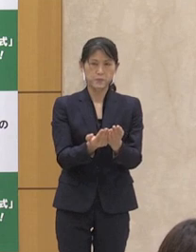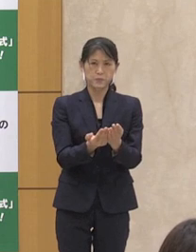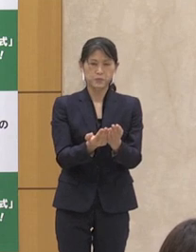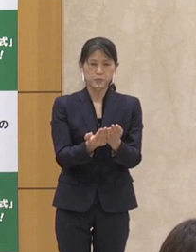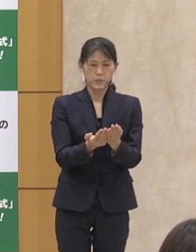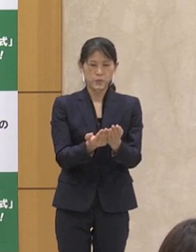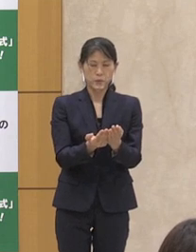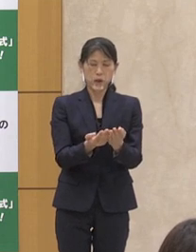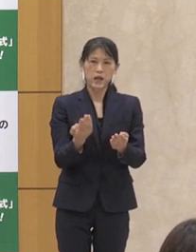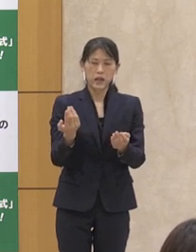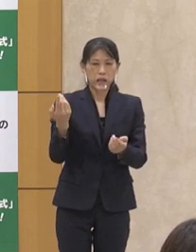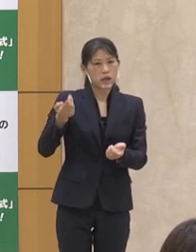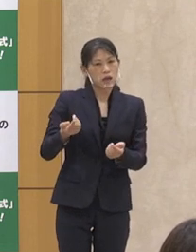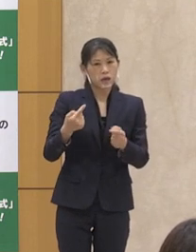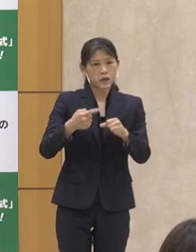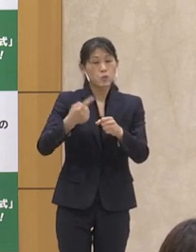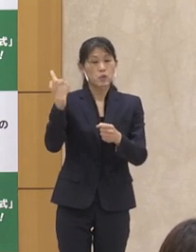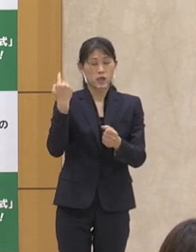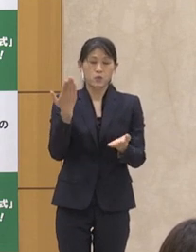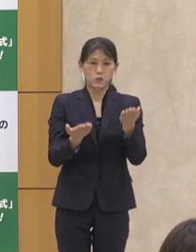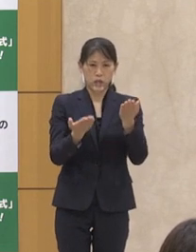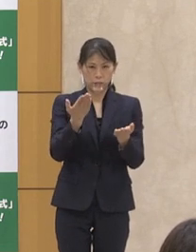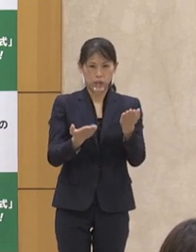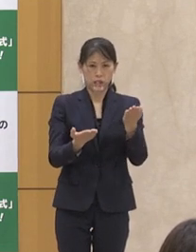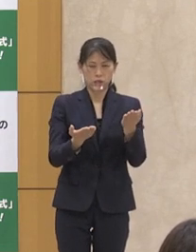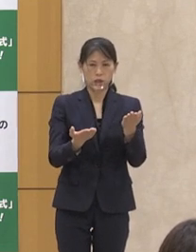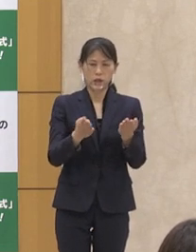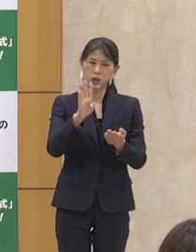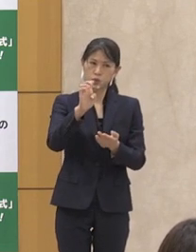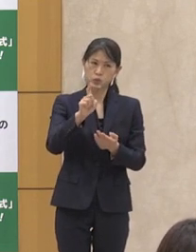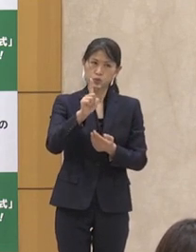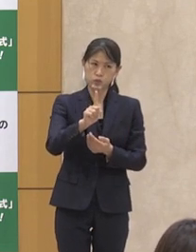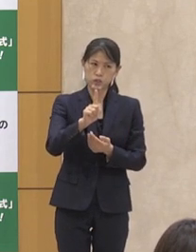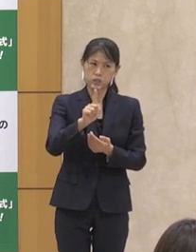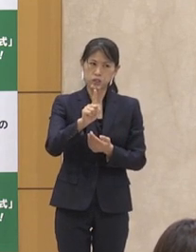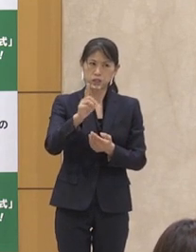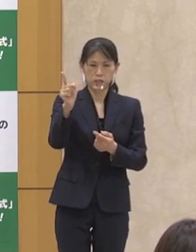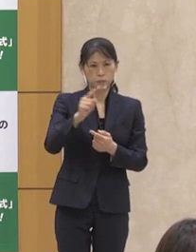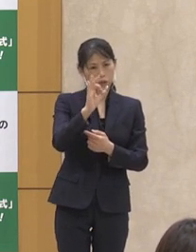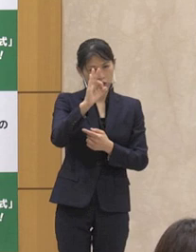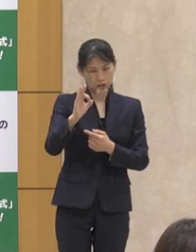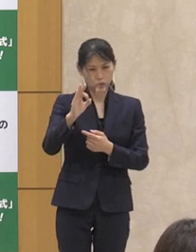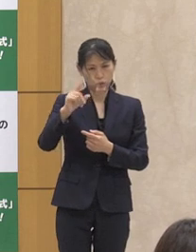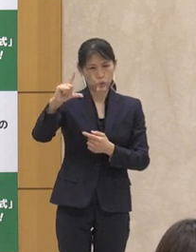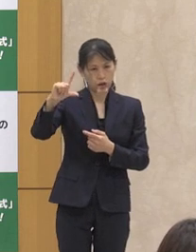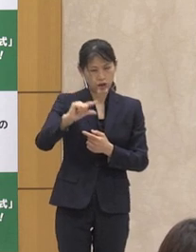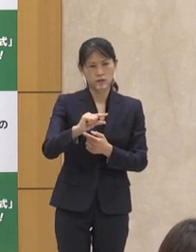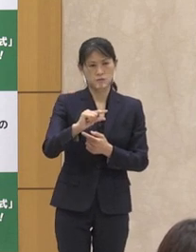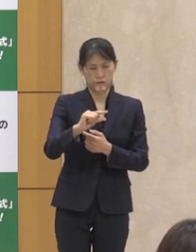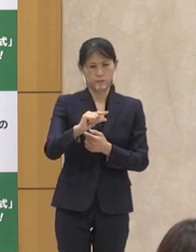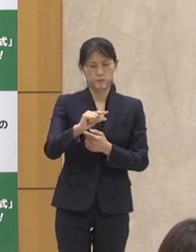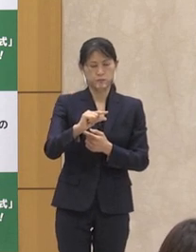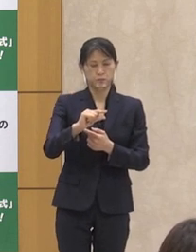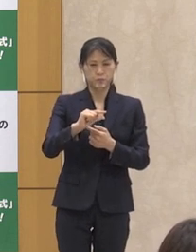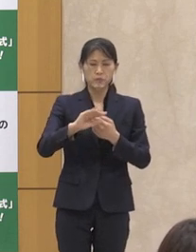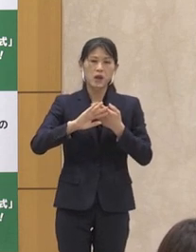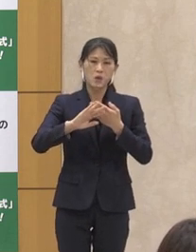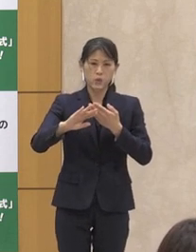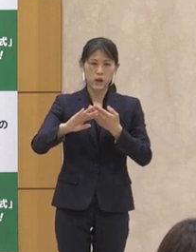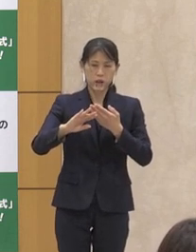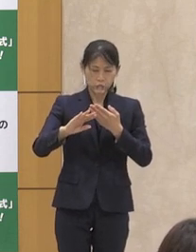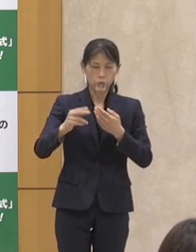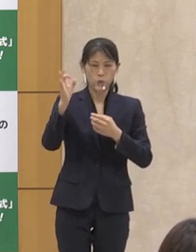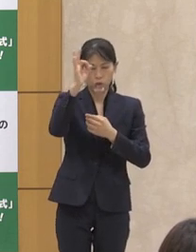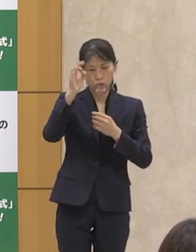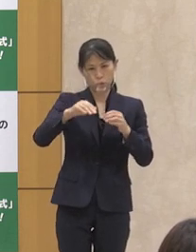比 49.4% となっていると報告を受けております。またその他の多くの観光施設につき